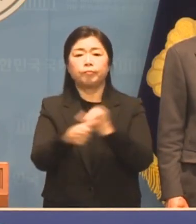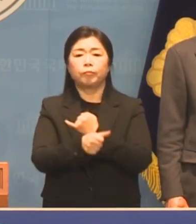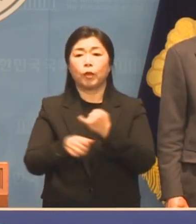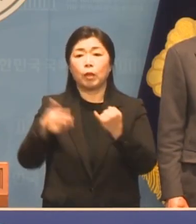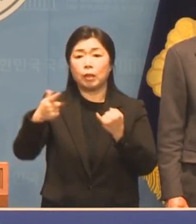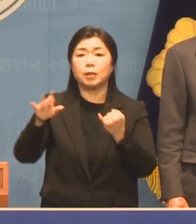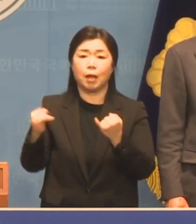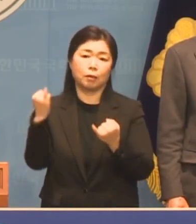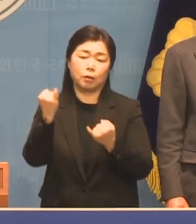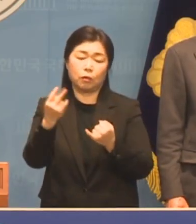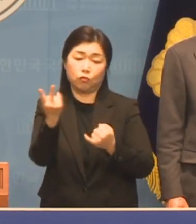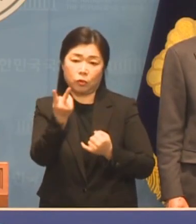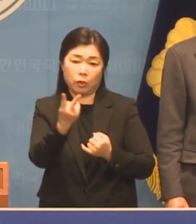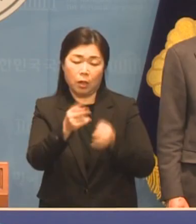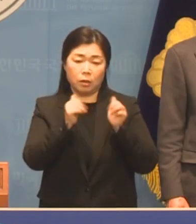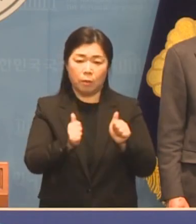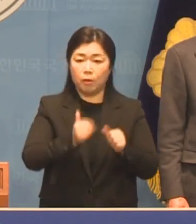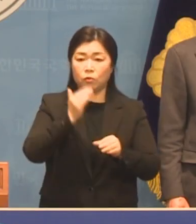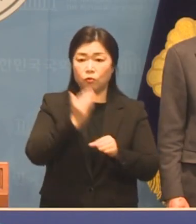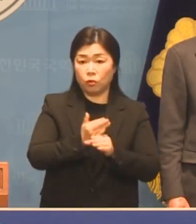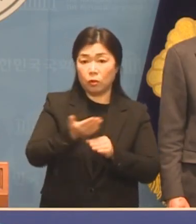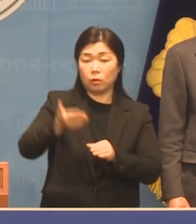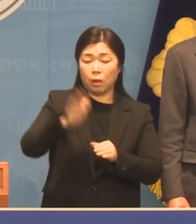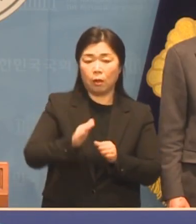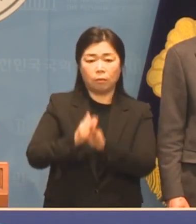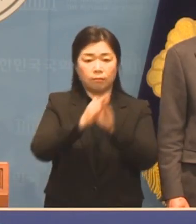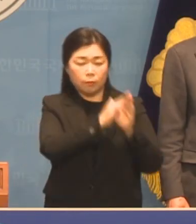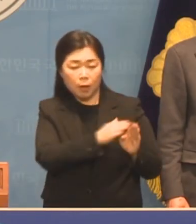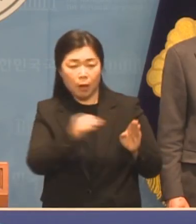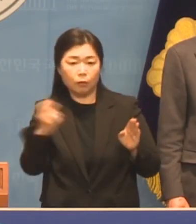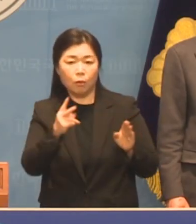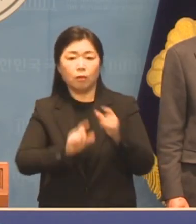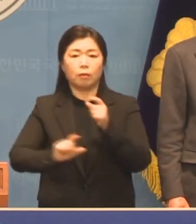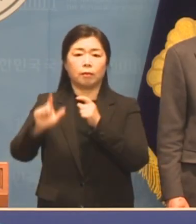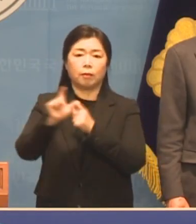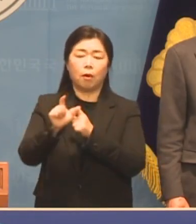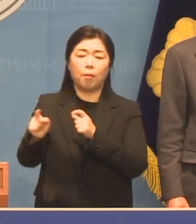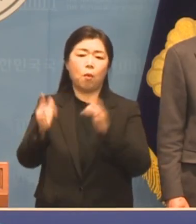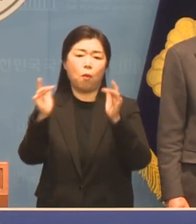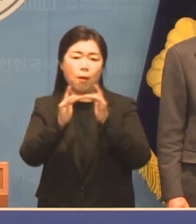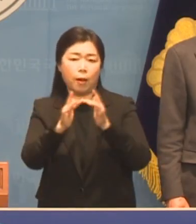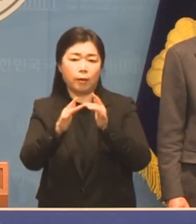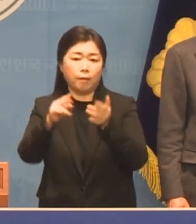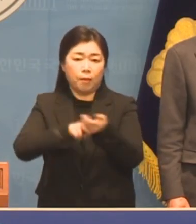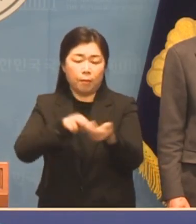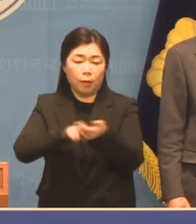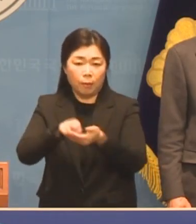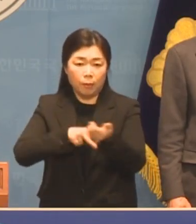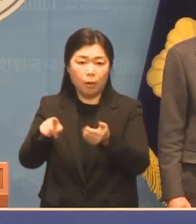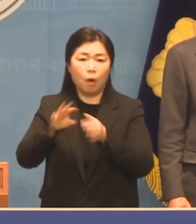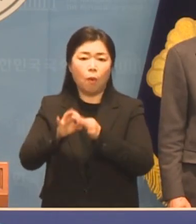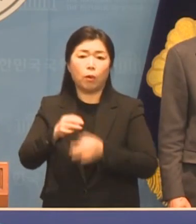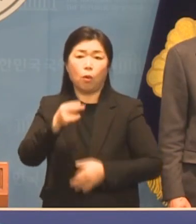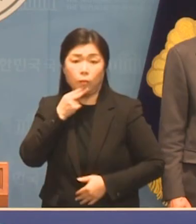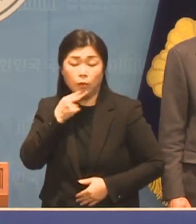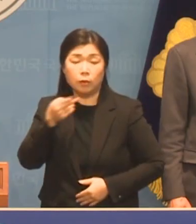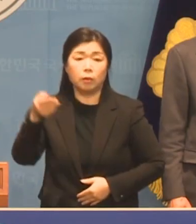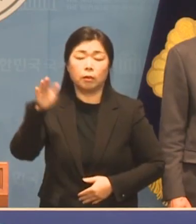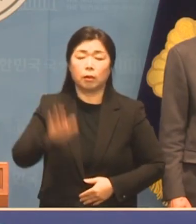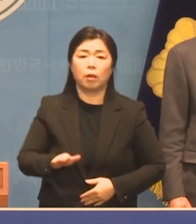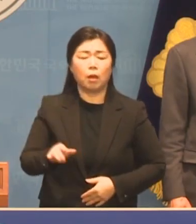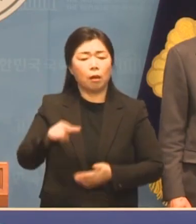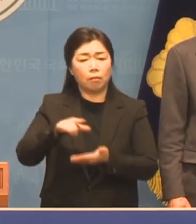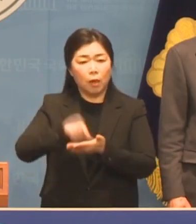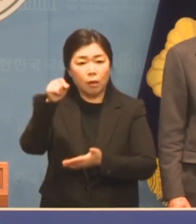장수진과 함께 재판 중인 상황에 법망을 교묘히 피해 온라인 쇼핑몰과는 전혀 관계가 없는